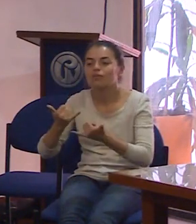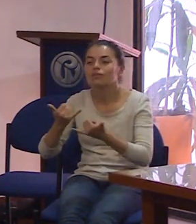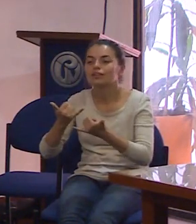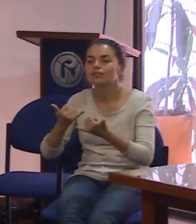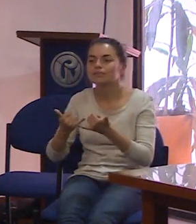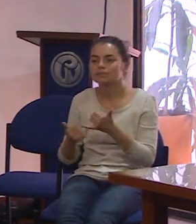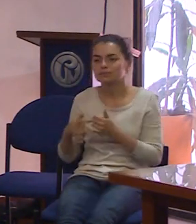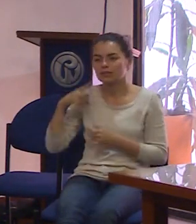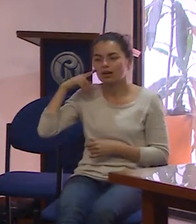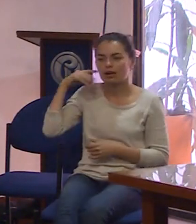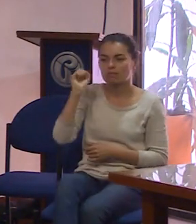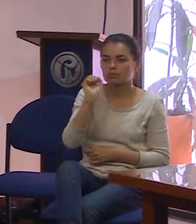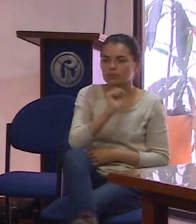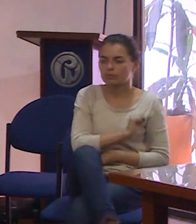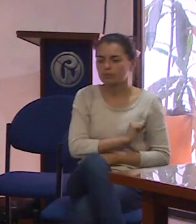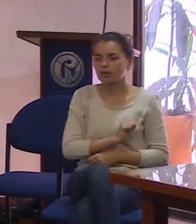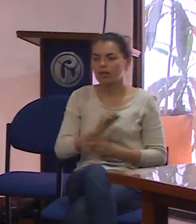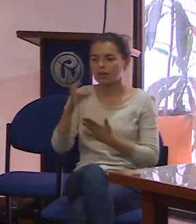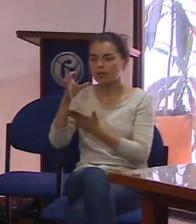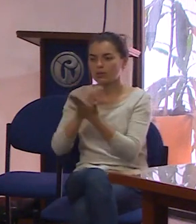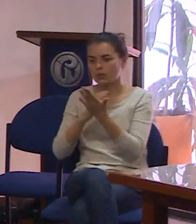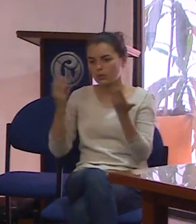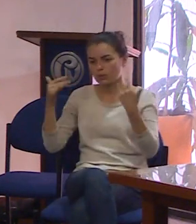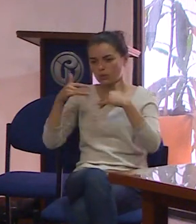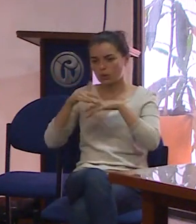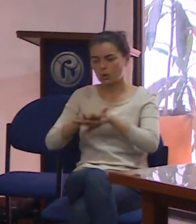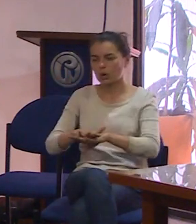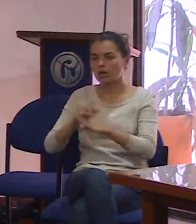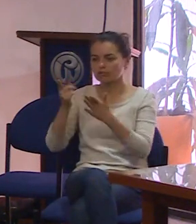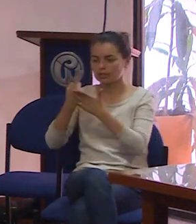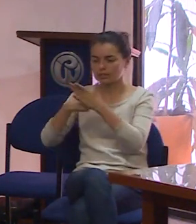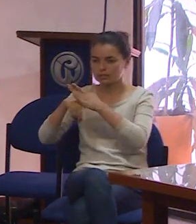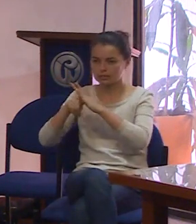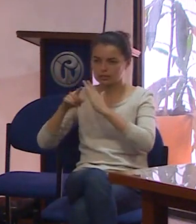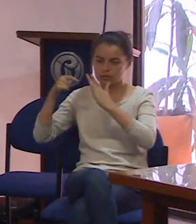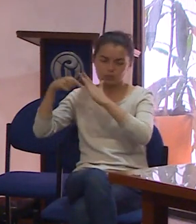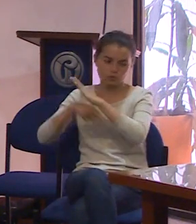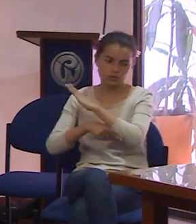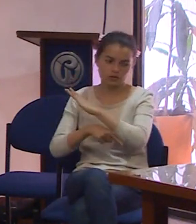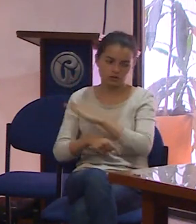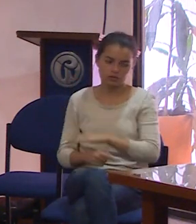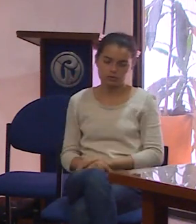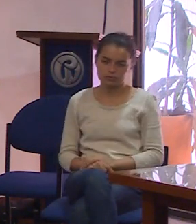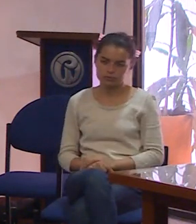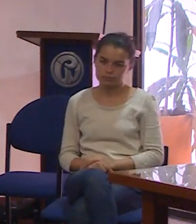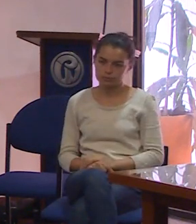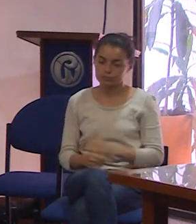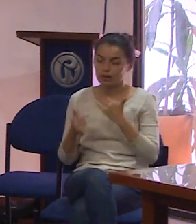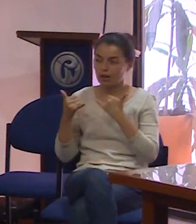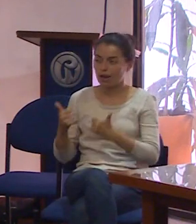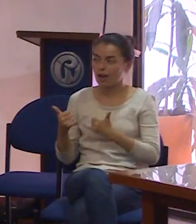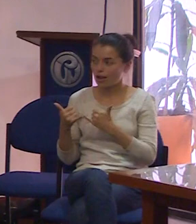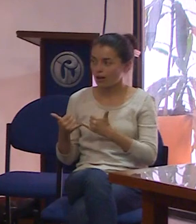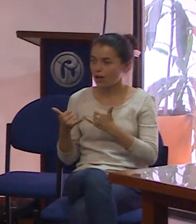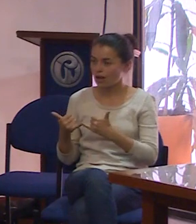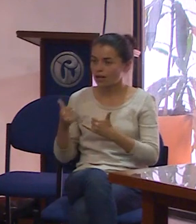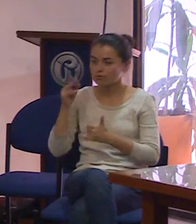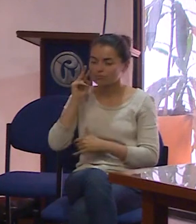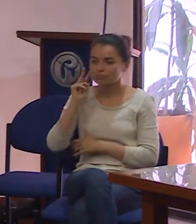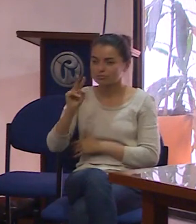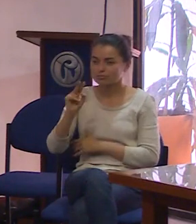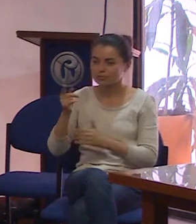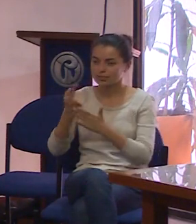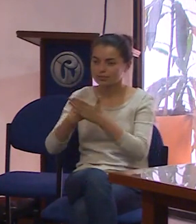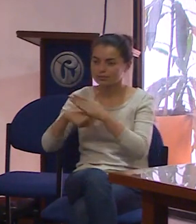identificar elementos de integración curricular en el ciclo de profundización. Actualmente lo estamos abordando, el